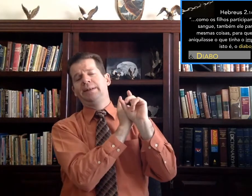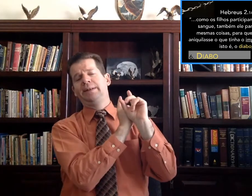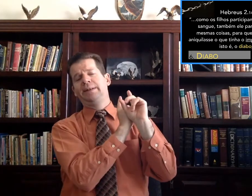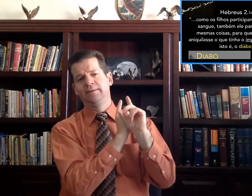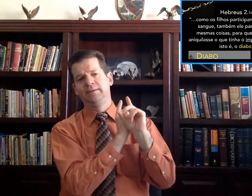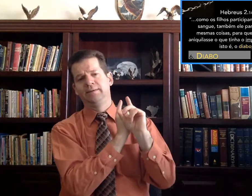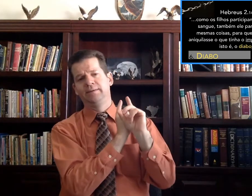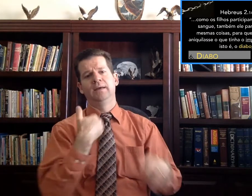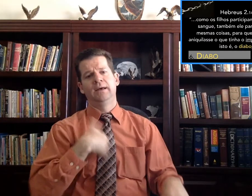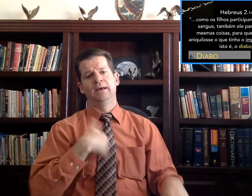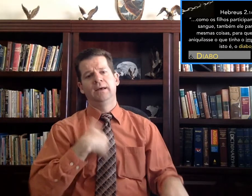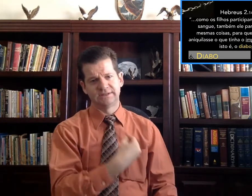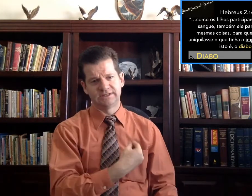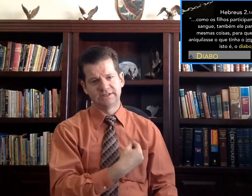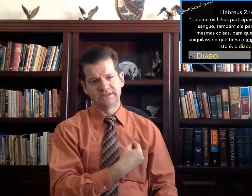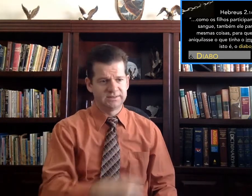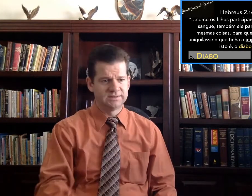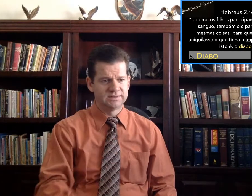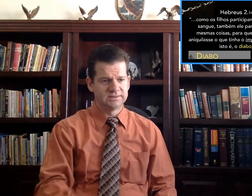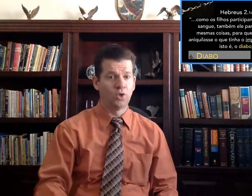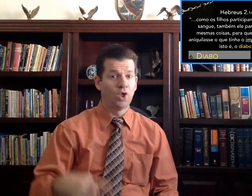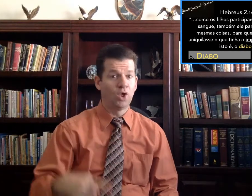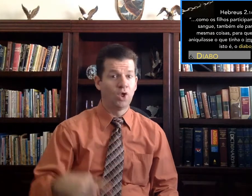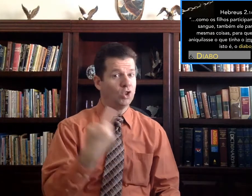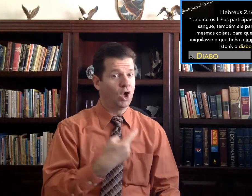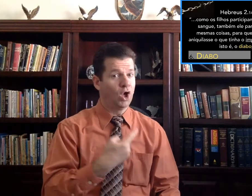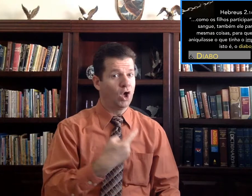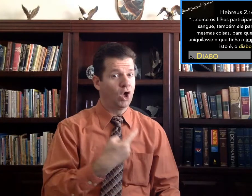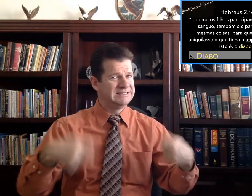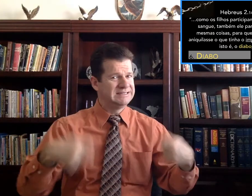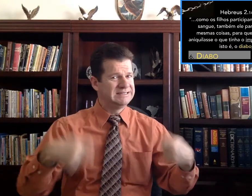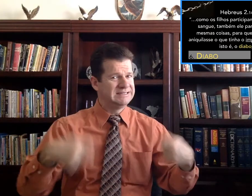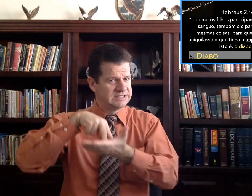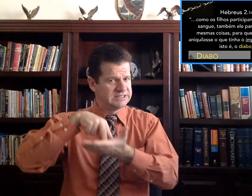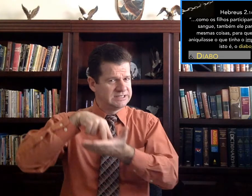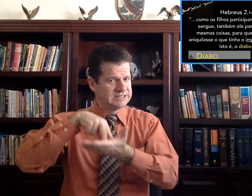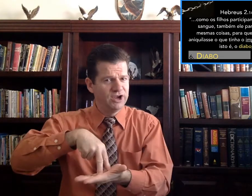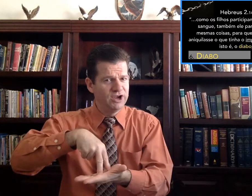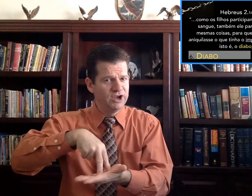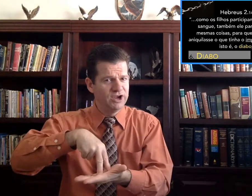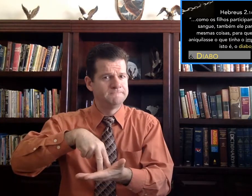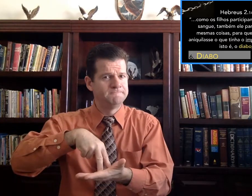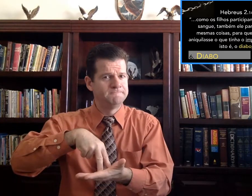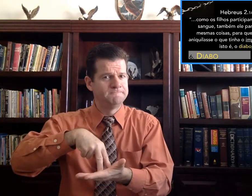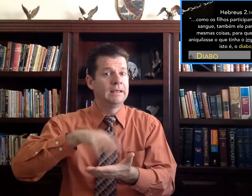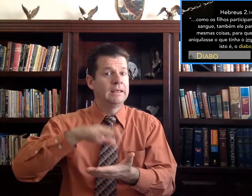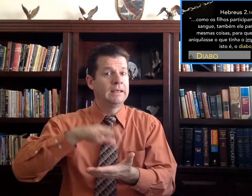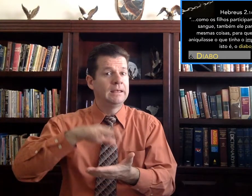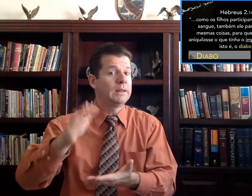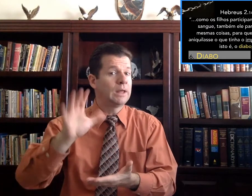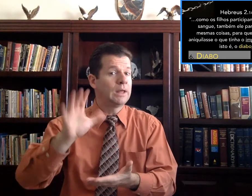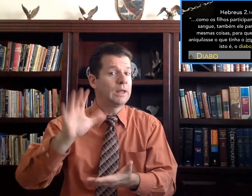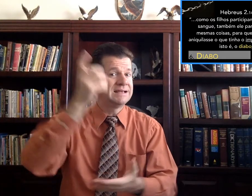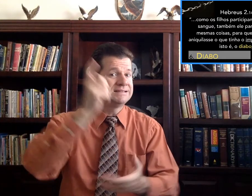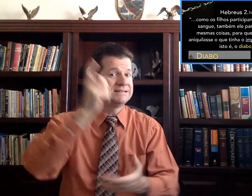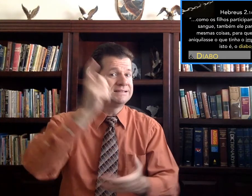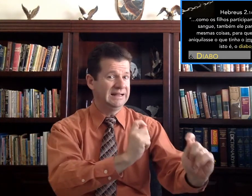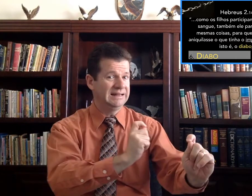dominar as nossas vidas, certo? Nós precisamos estar firmes e quando acontece